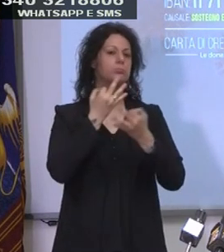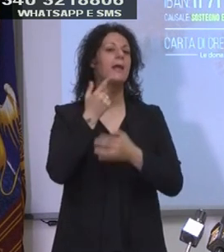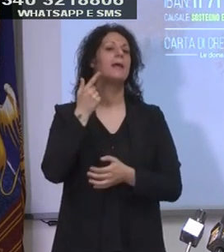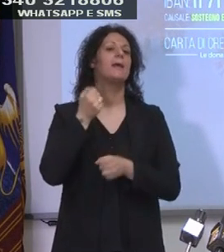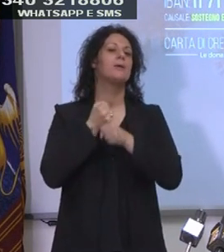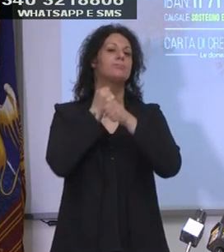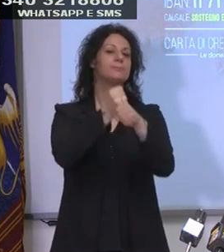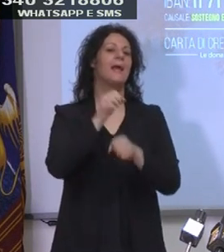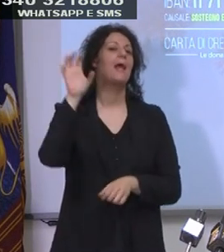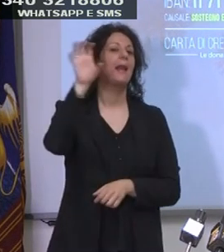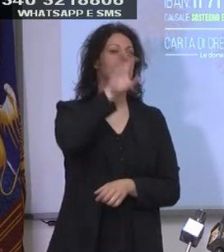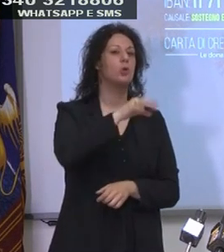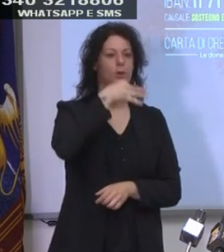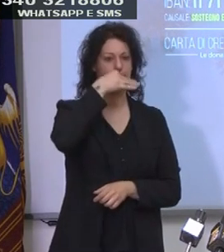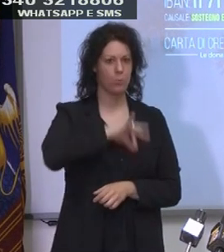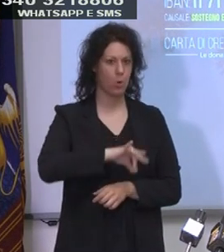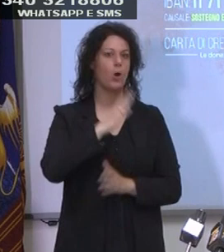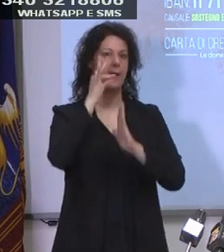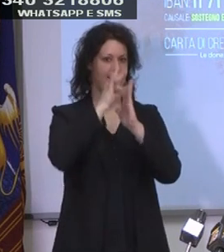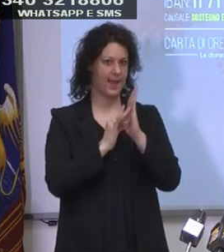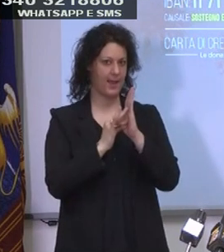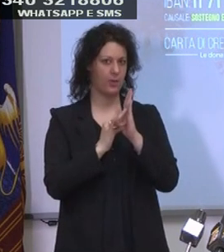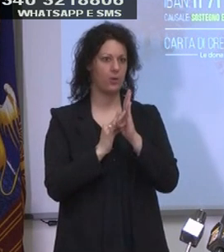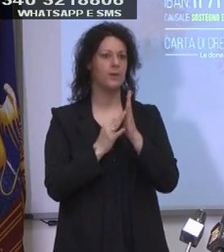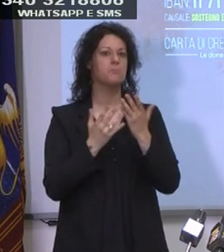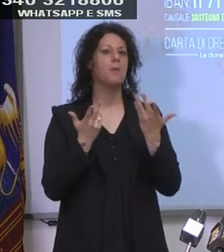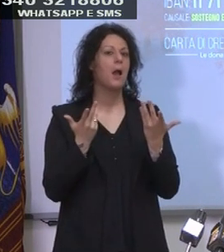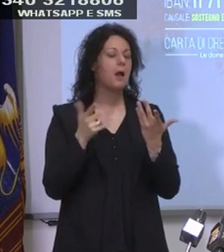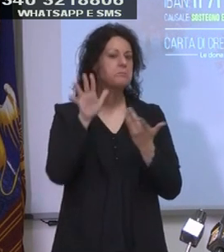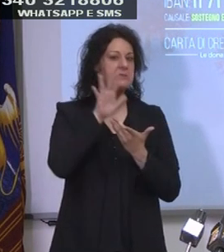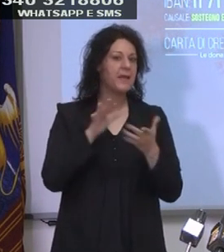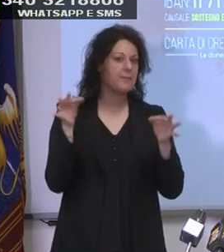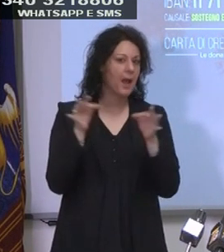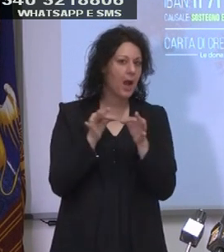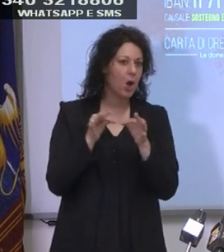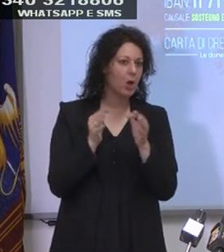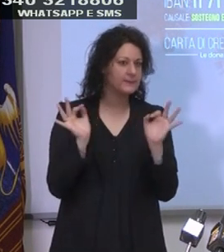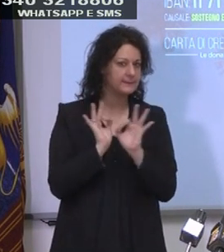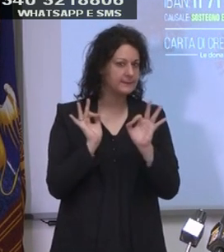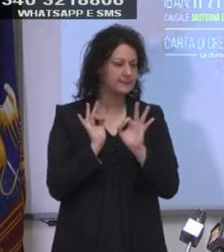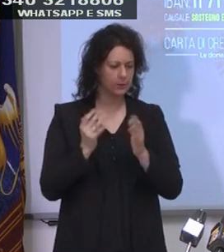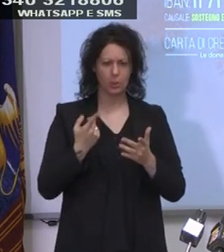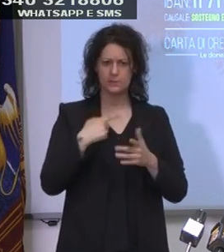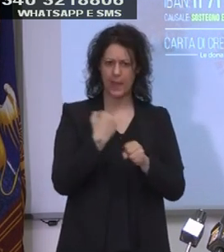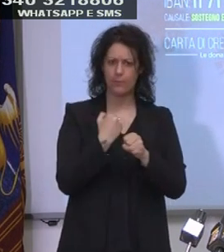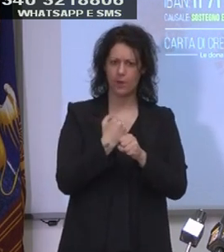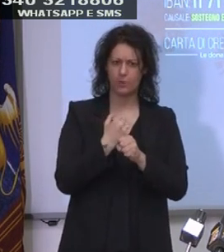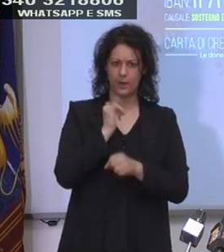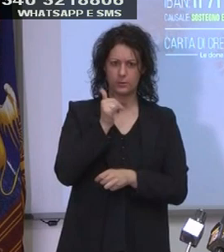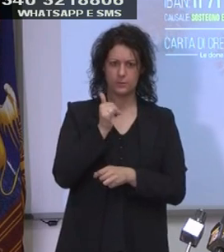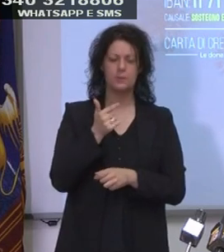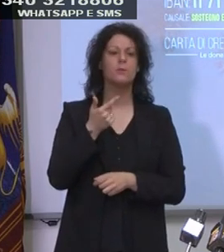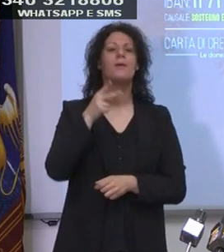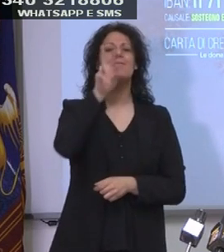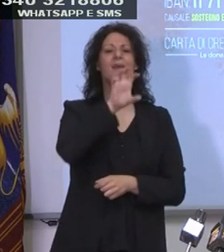questa, diciamo, questo accordo mi sembra... Ma è in lavorazione, cioè considera che è in lavorazione. Poi è altrettanto vero che la proposta che